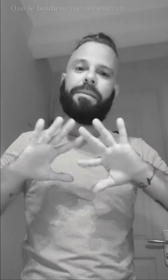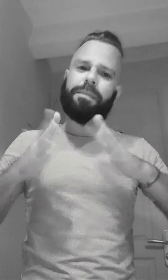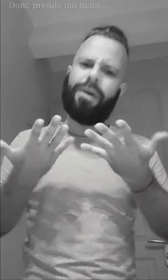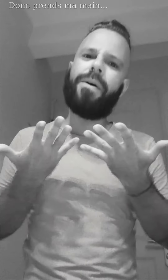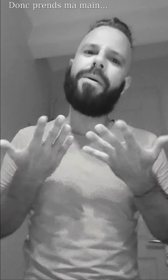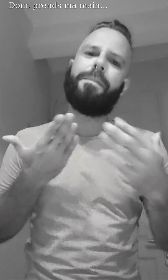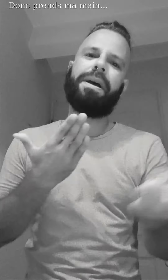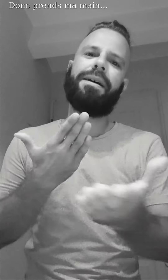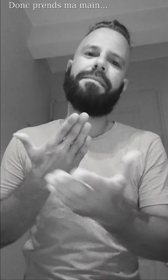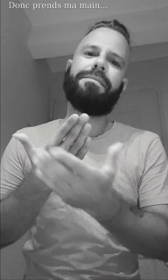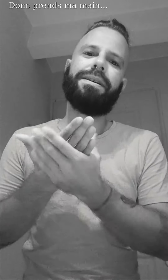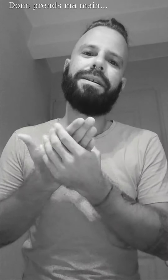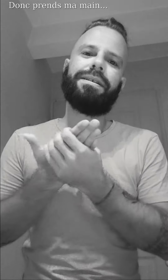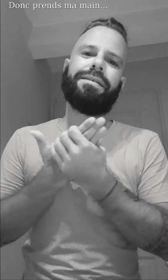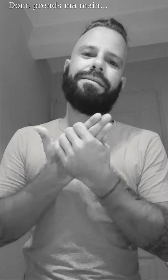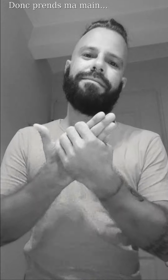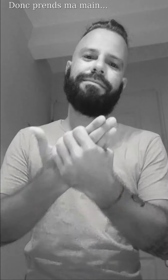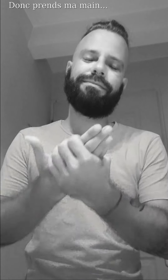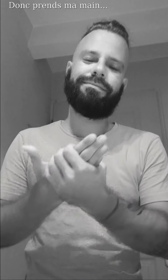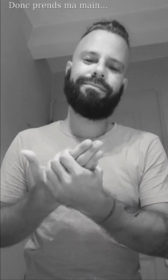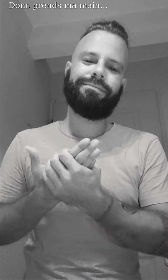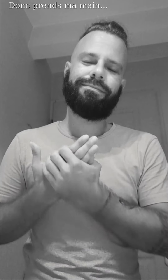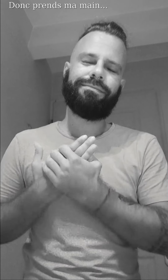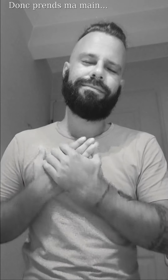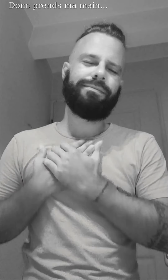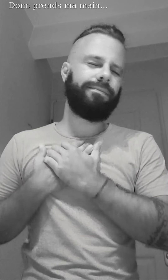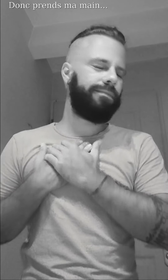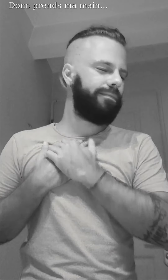Donc prends ma main. Oh, oh,